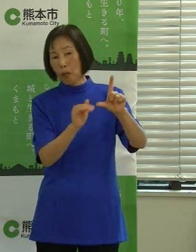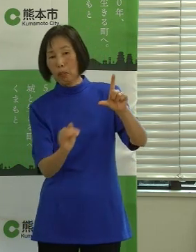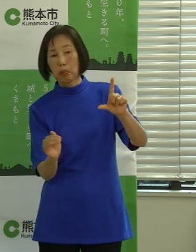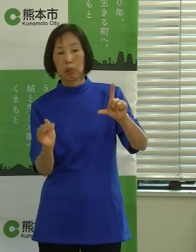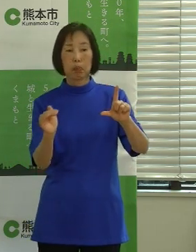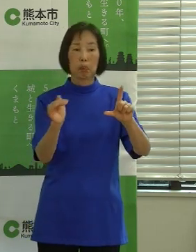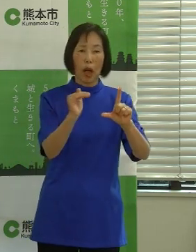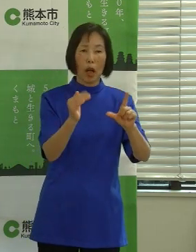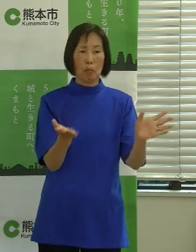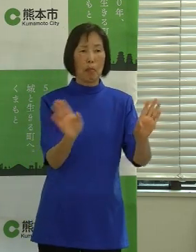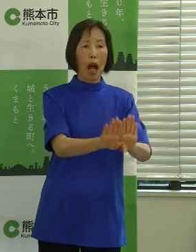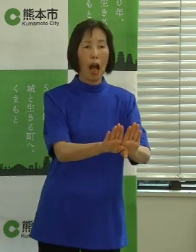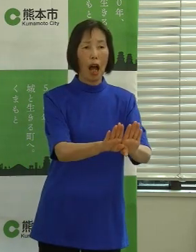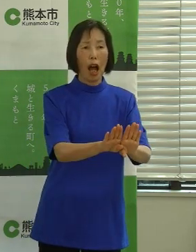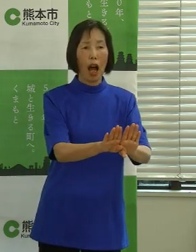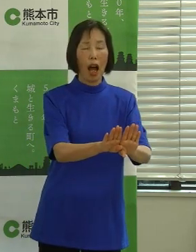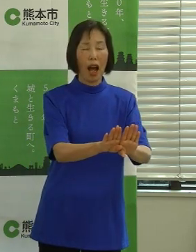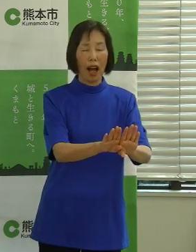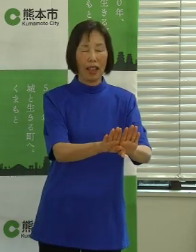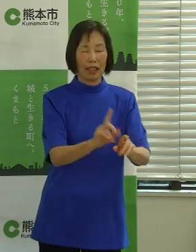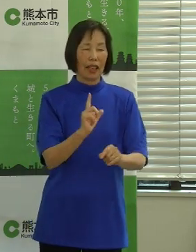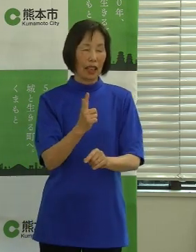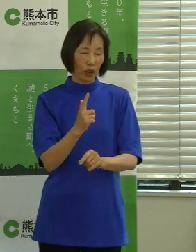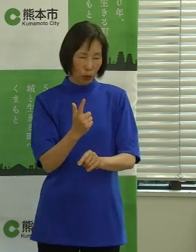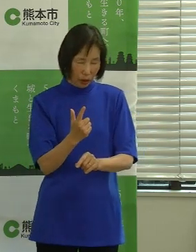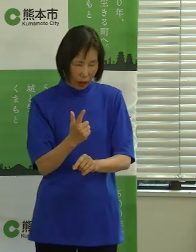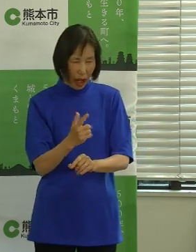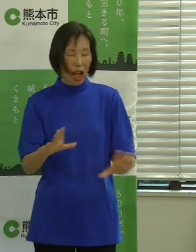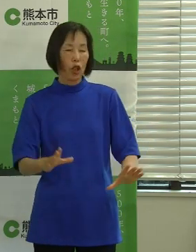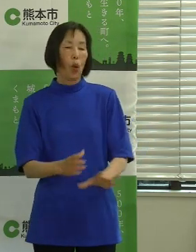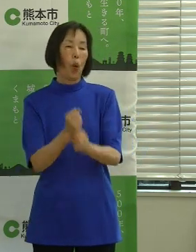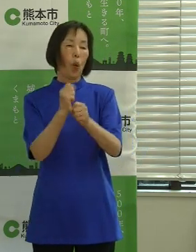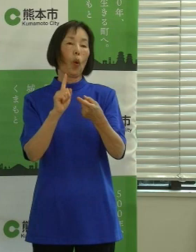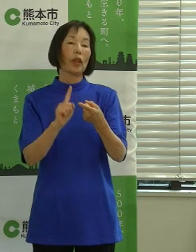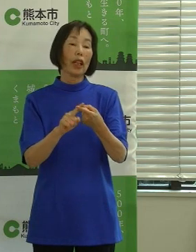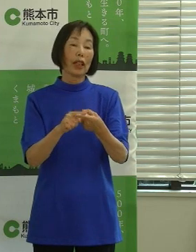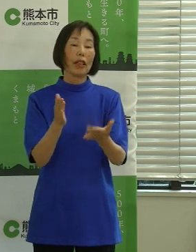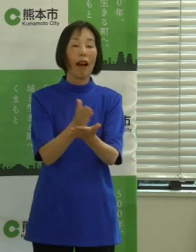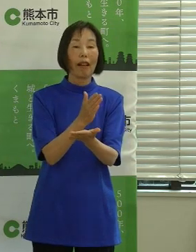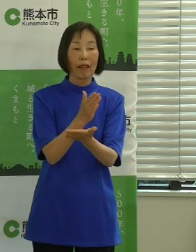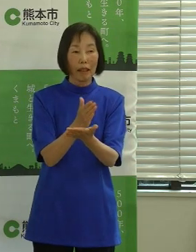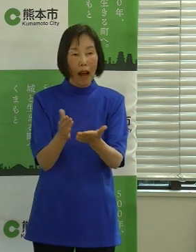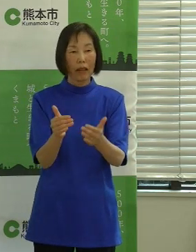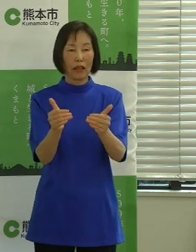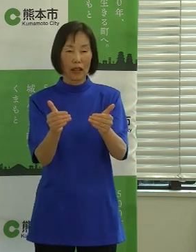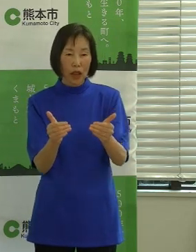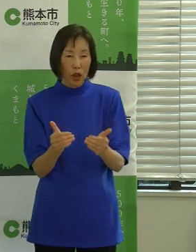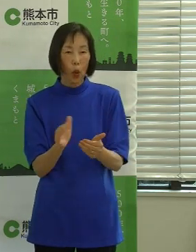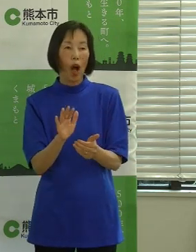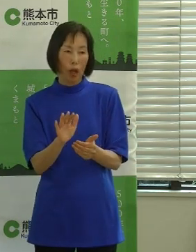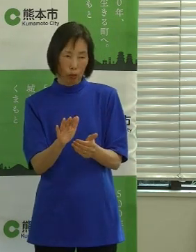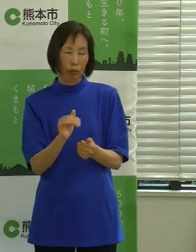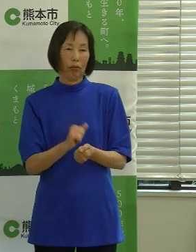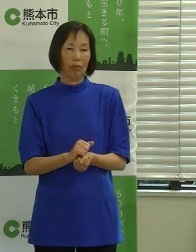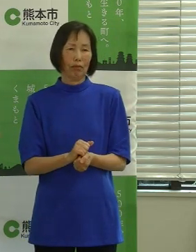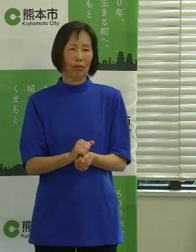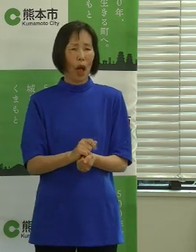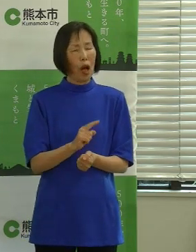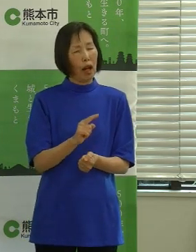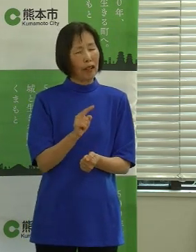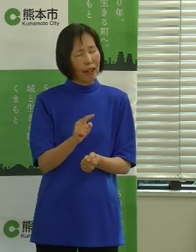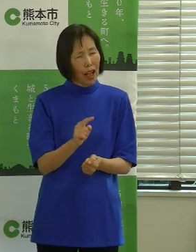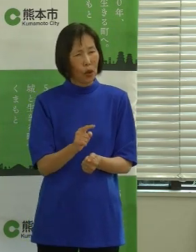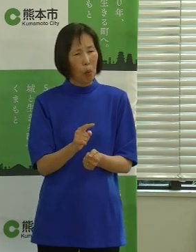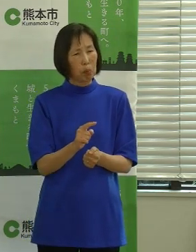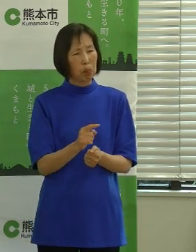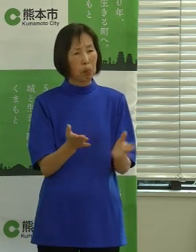空いてたのを明日からすぐ全部閉めますということではなくて、総合的にやっぱり判断をしていく必要があるだろうと。そうしないとやはり混乱を、